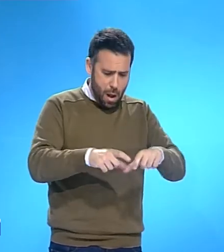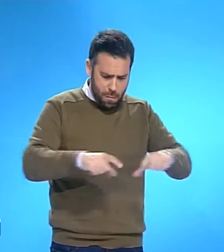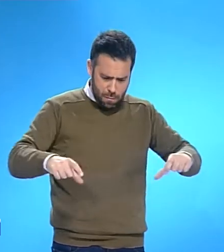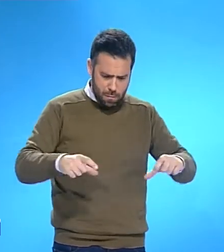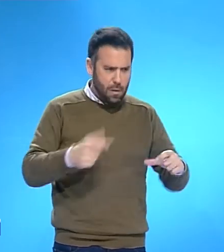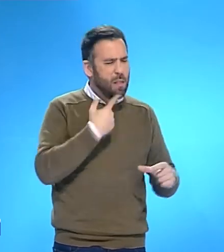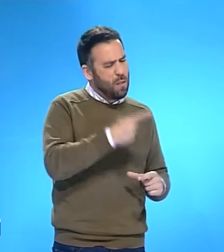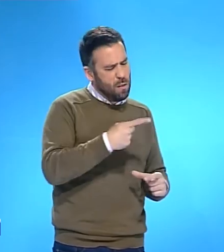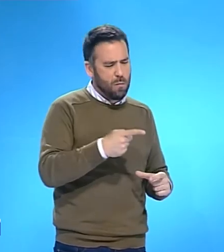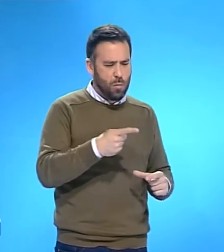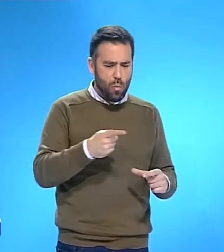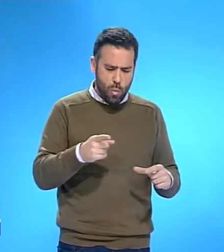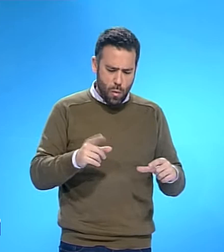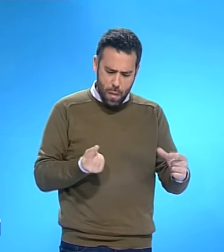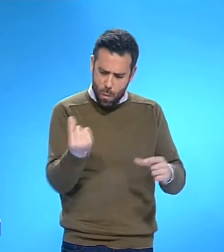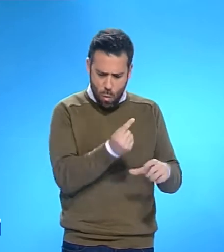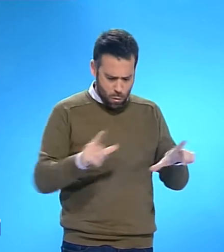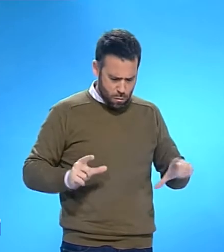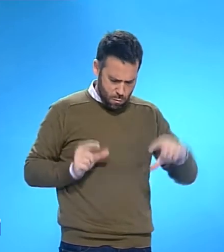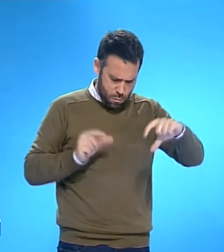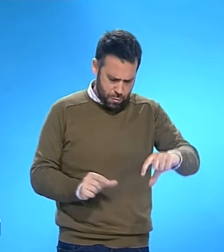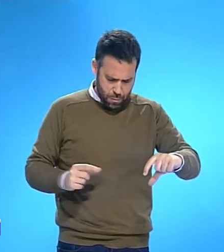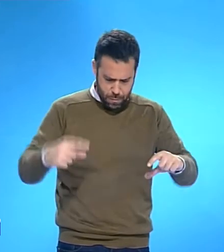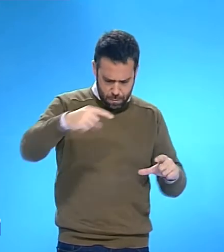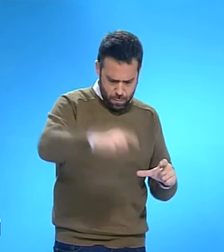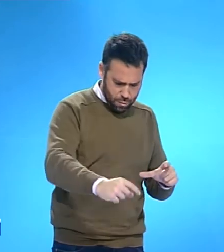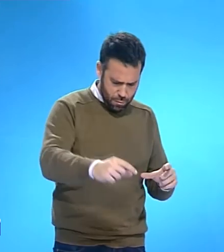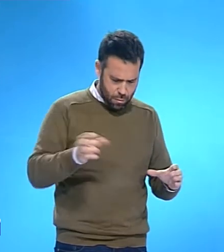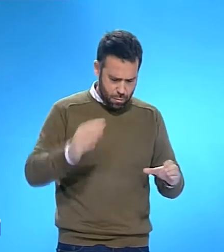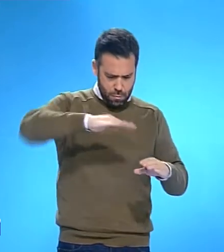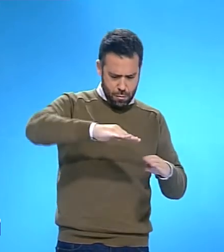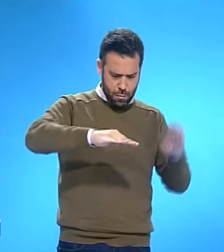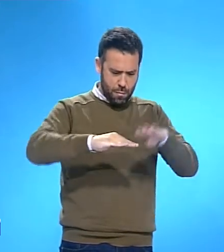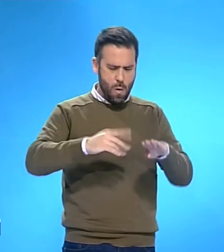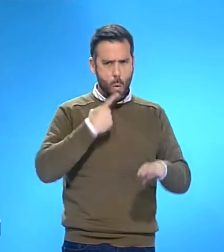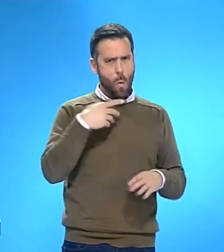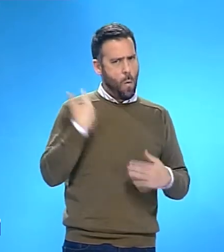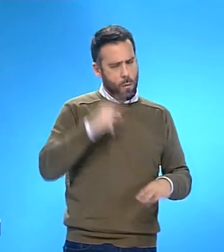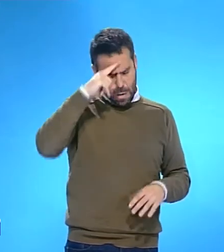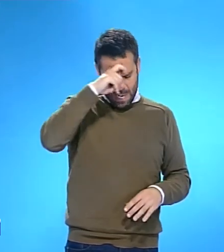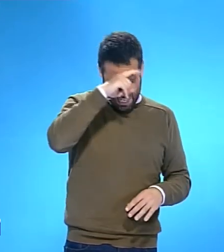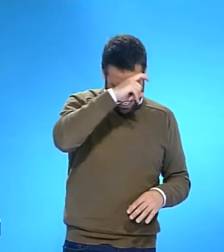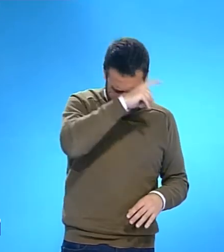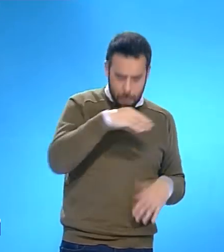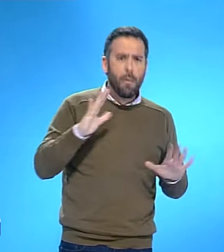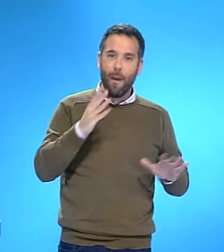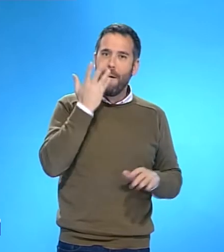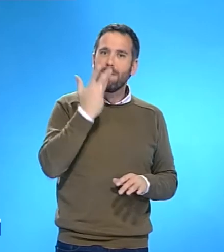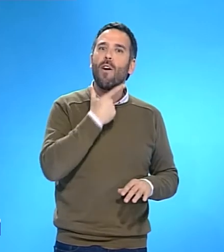Otras veces le daba varios trozos de madera y le pedía que los pusiera encima de un dibujo. Eso le costaba mucho, pero le